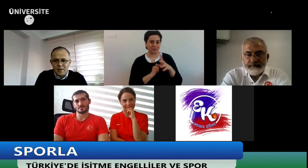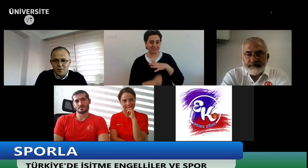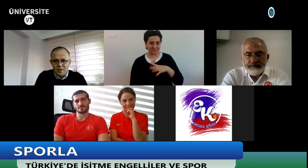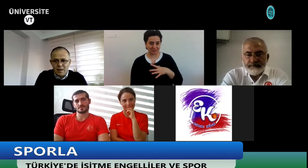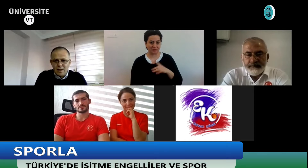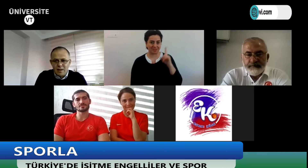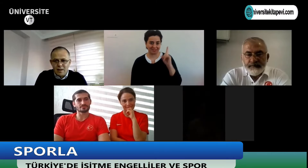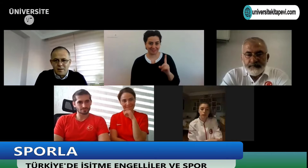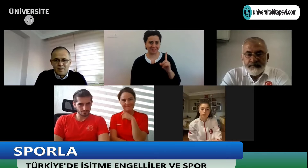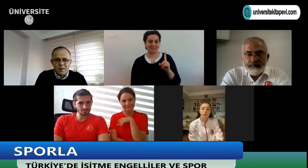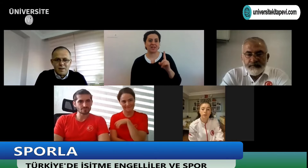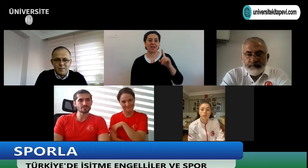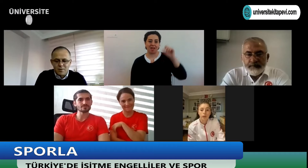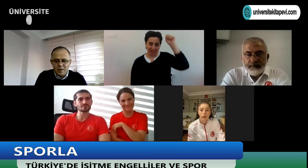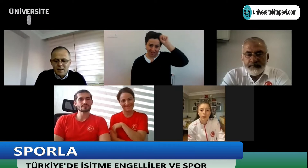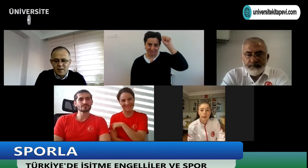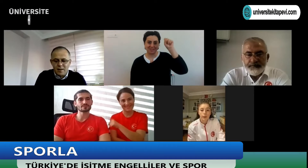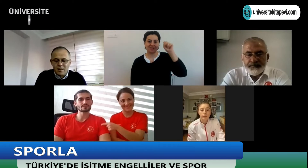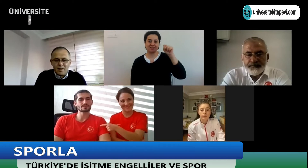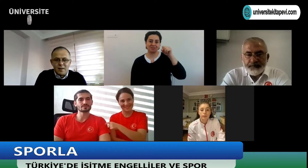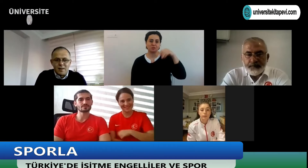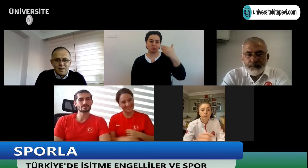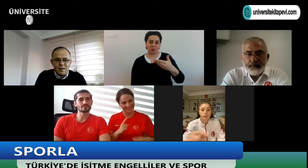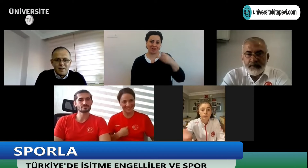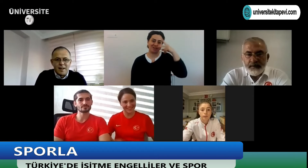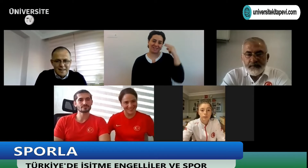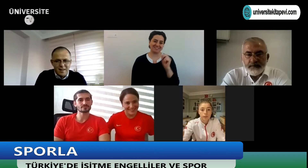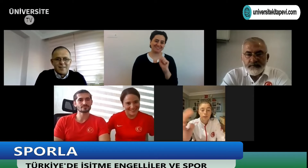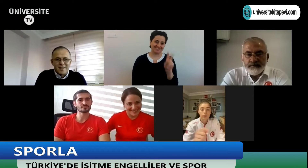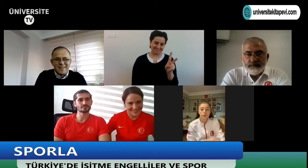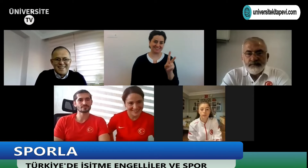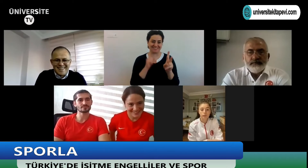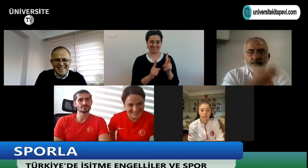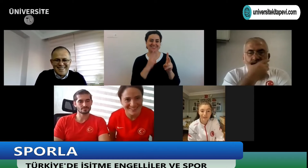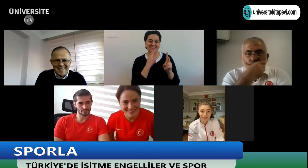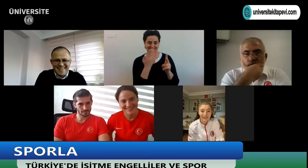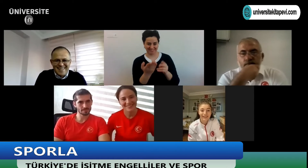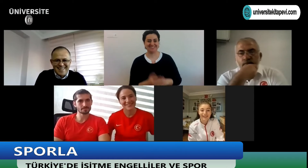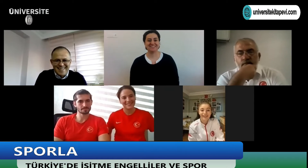Yine öncelikle Aslan'dan başlamak üzere. Aslan, evet.